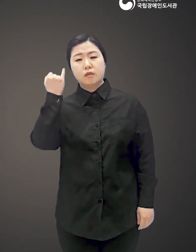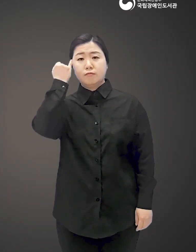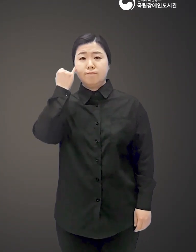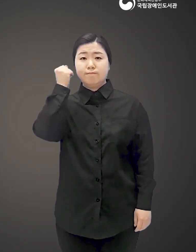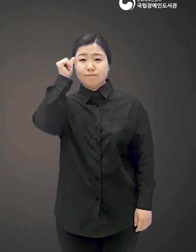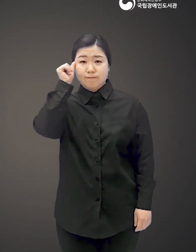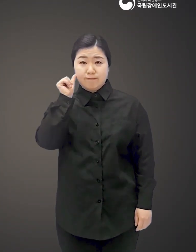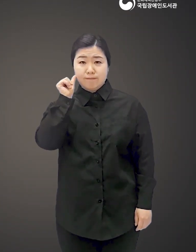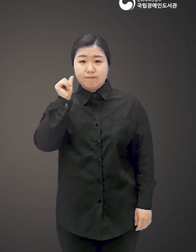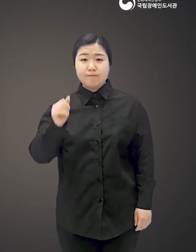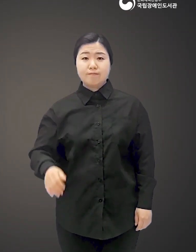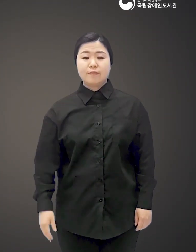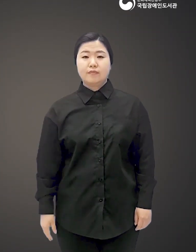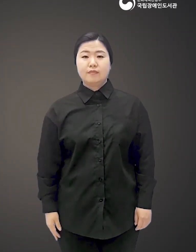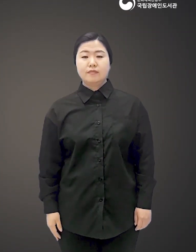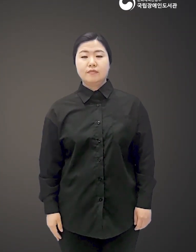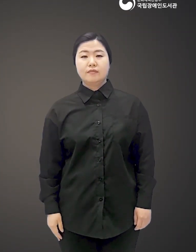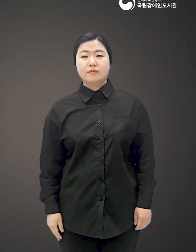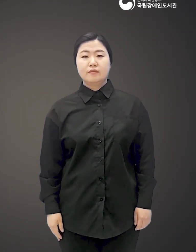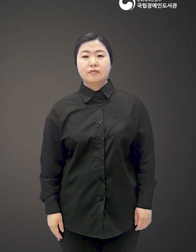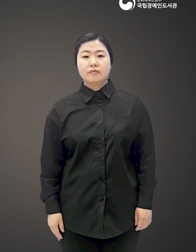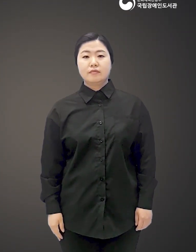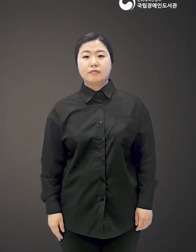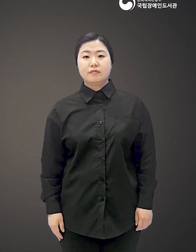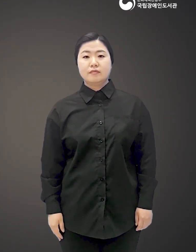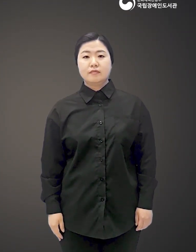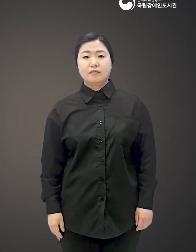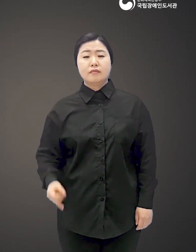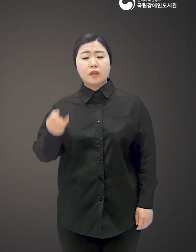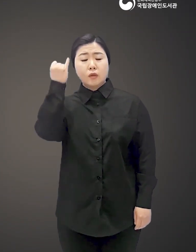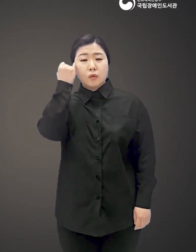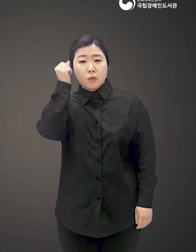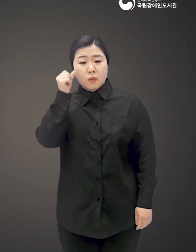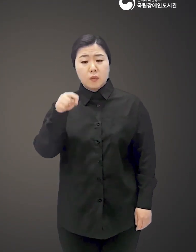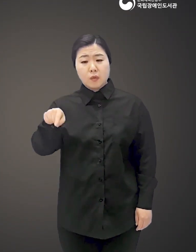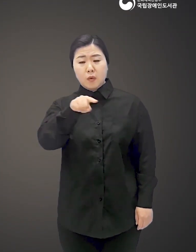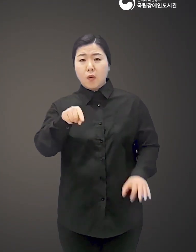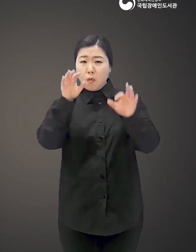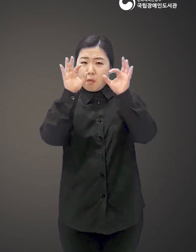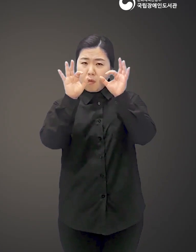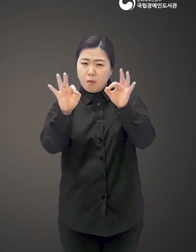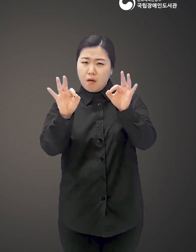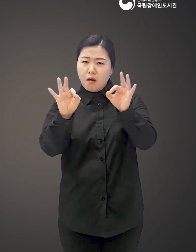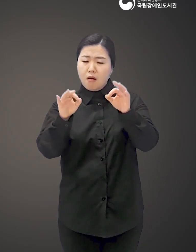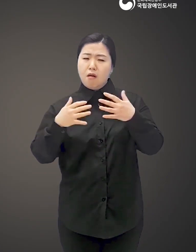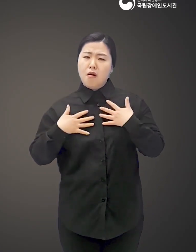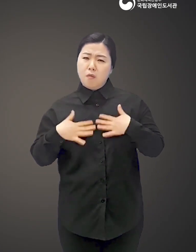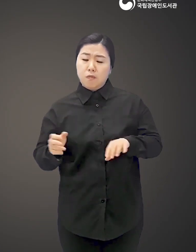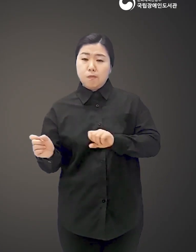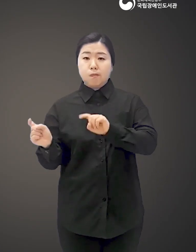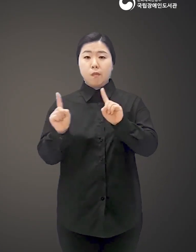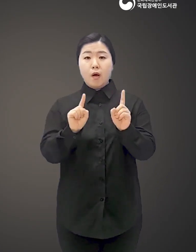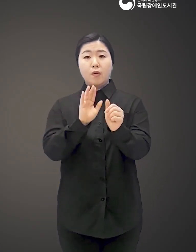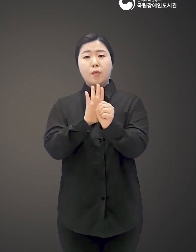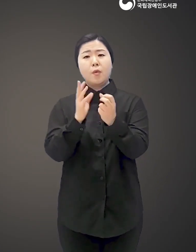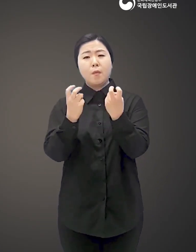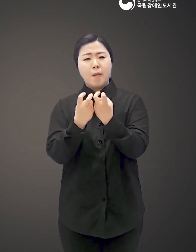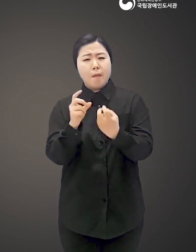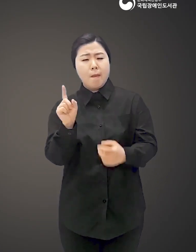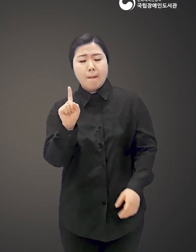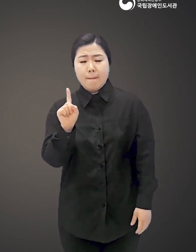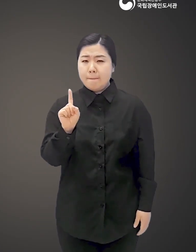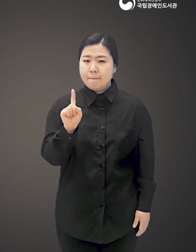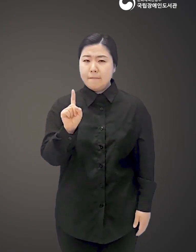귀차니즘과 무력감에 빠진 청소년들. 이런 아이들을 보면서 학생들이 무기력을